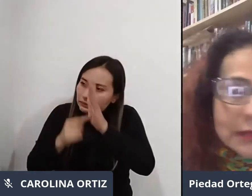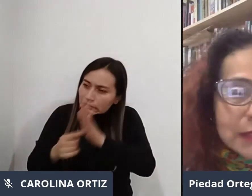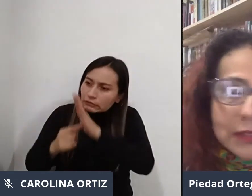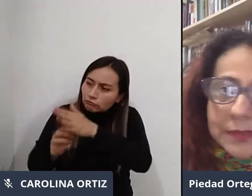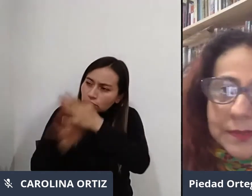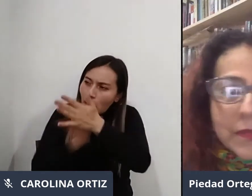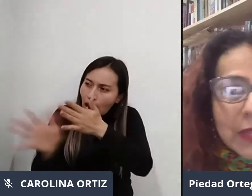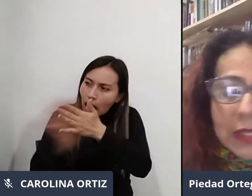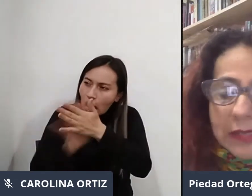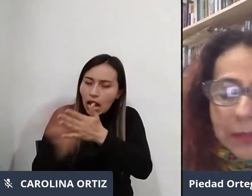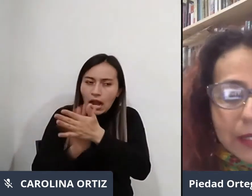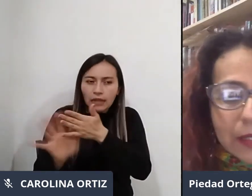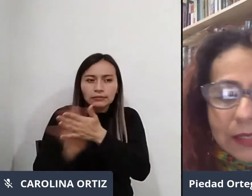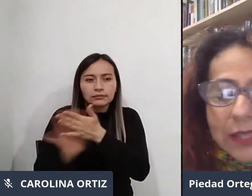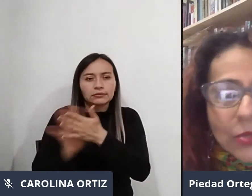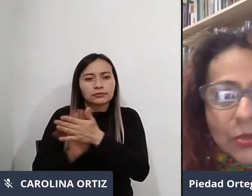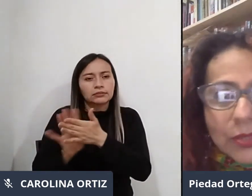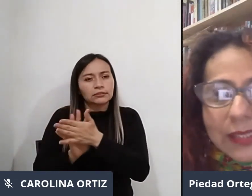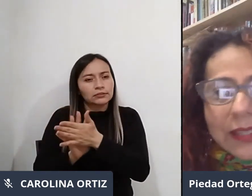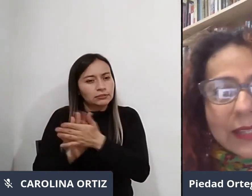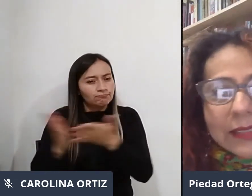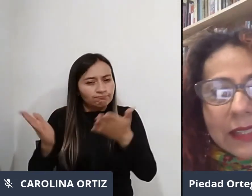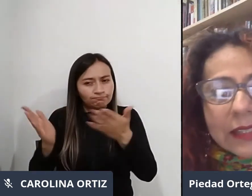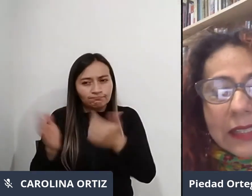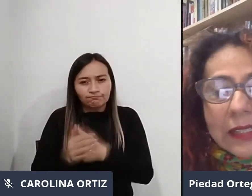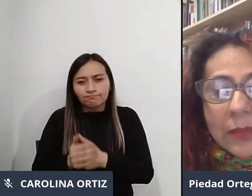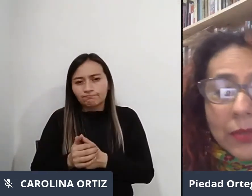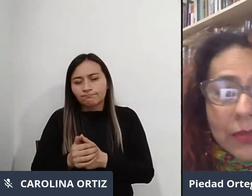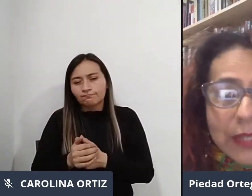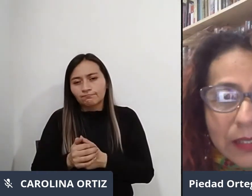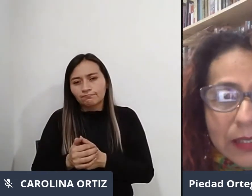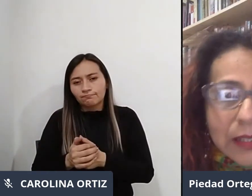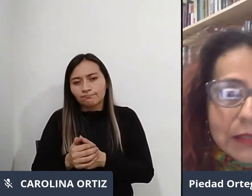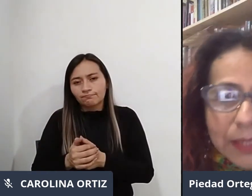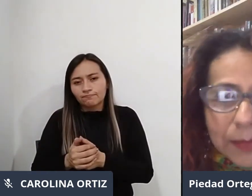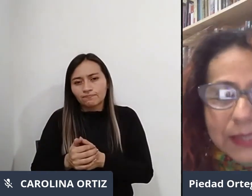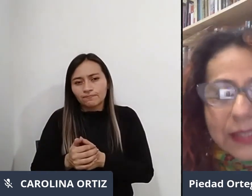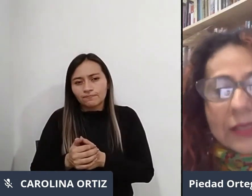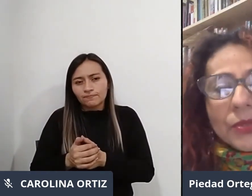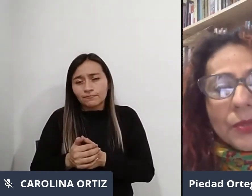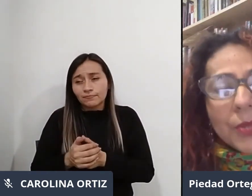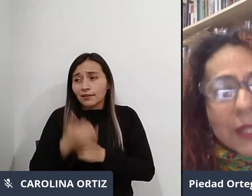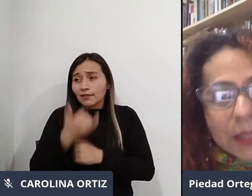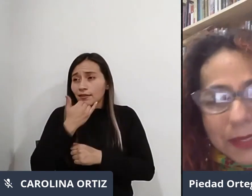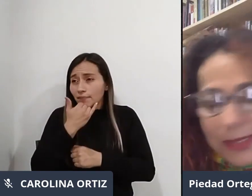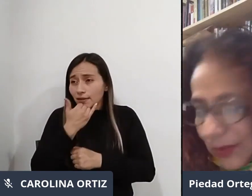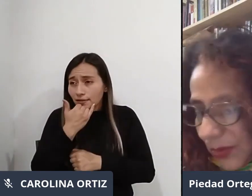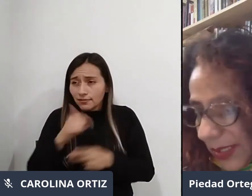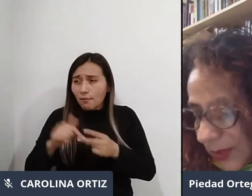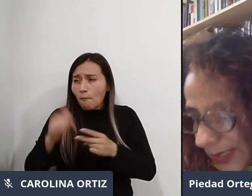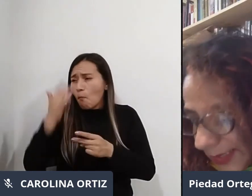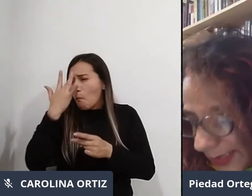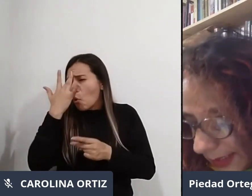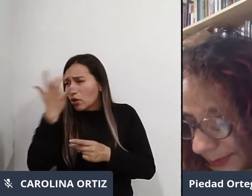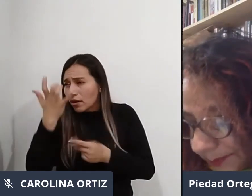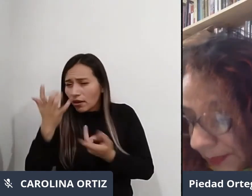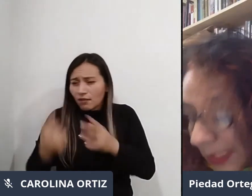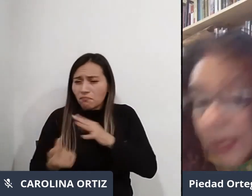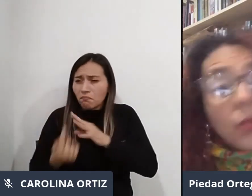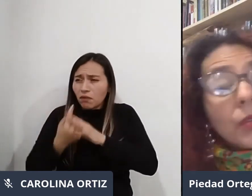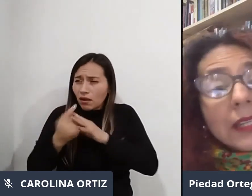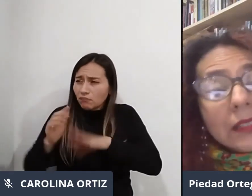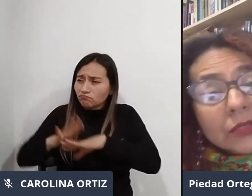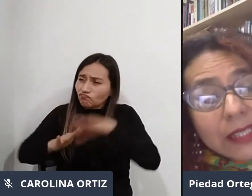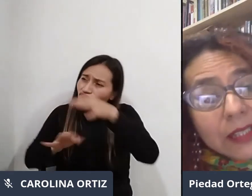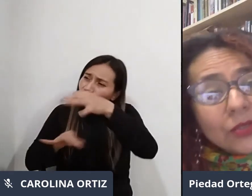bueno, también en las traducciones que hay que hacer, bueno, ¿qué está pasando? ¿Por qué está pasando esto? Etcétera. De